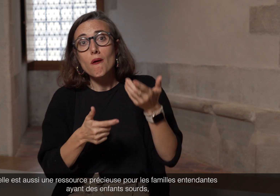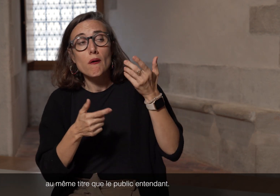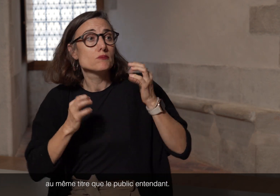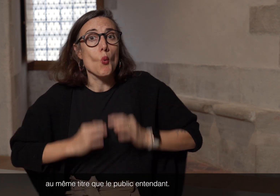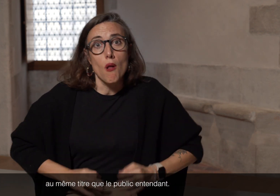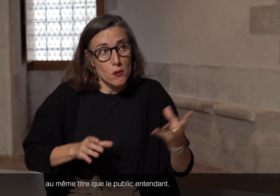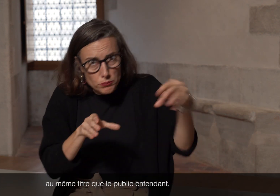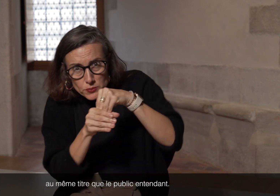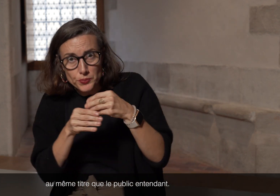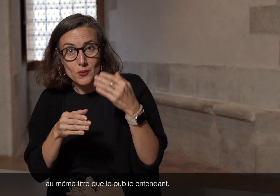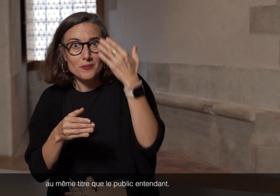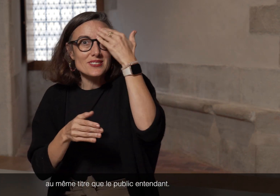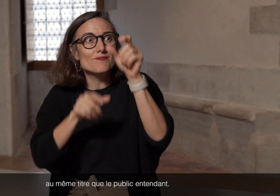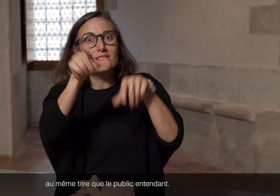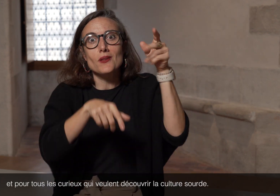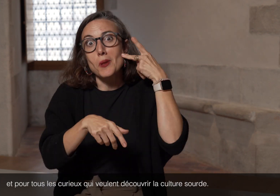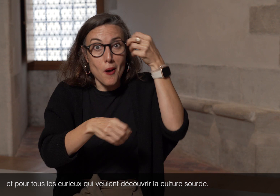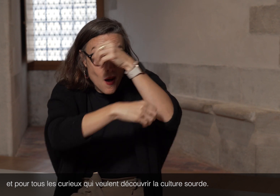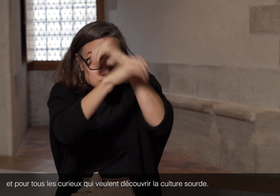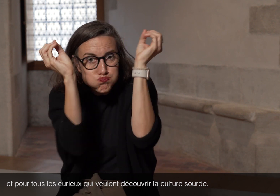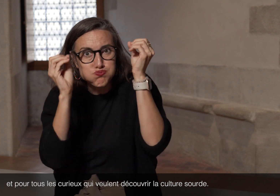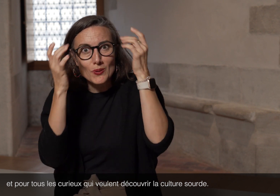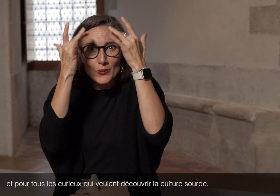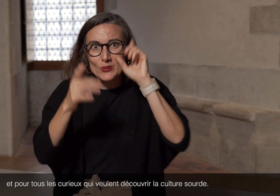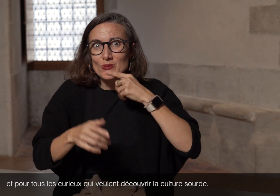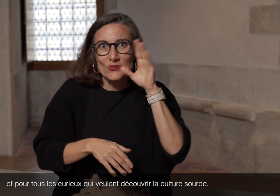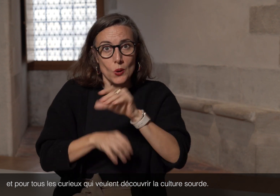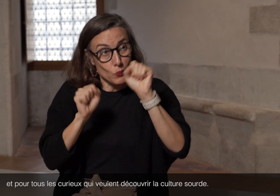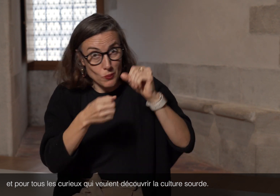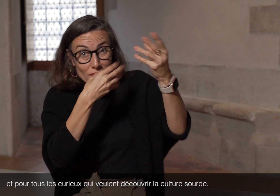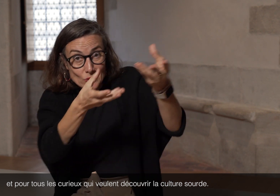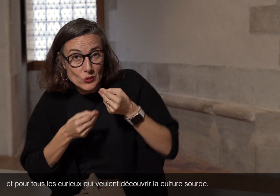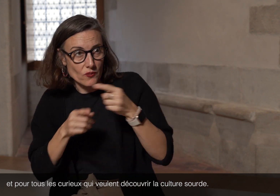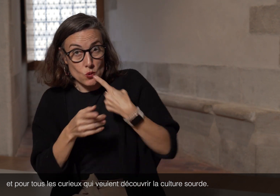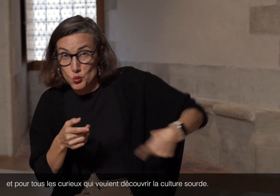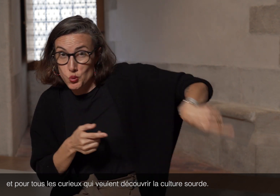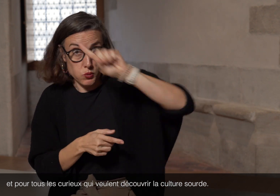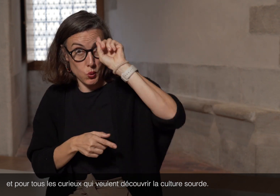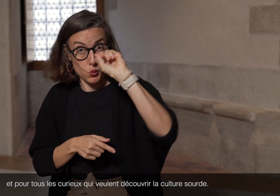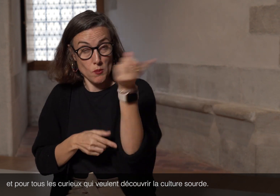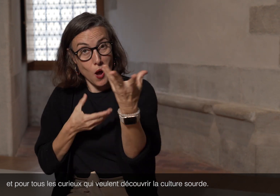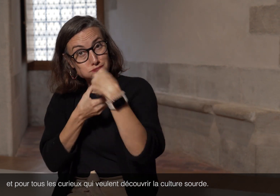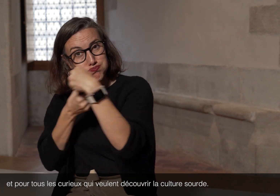enfants sourds, au même titre que le public entendant, et pour tous les curieux qui veulent découvrir la culture sourde.